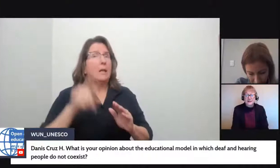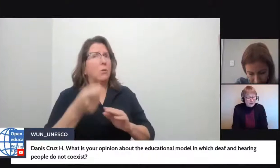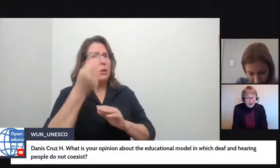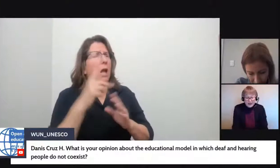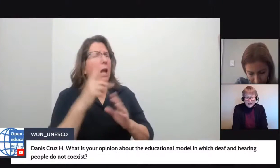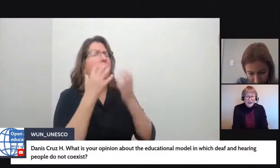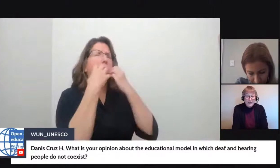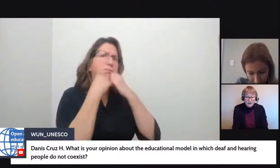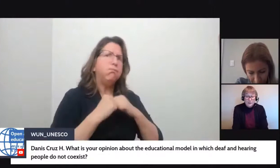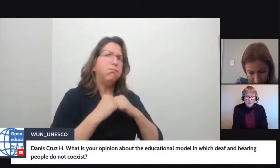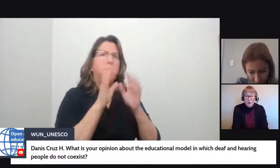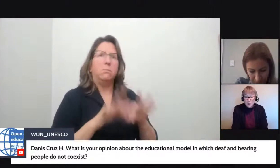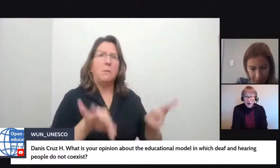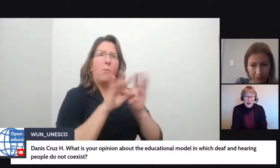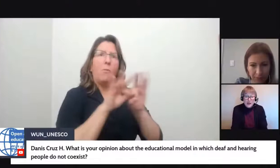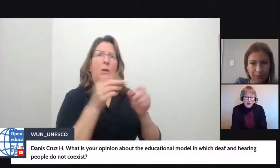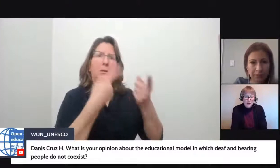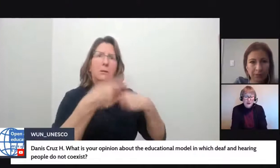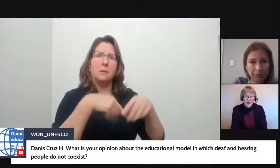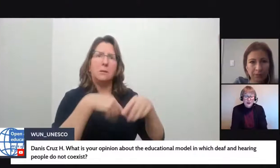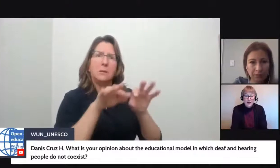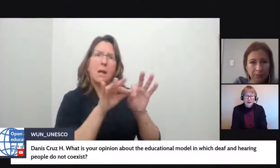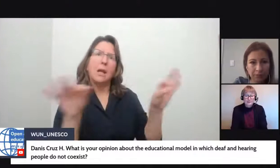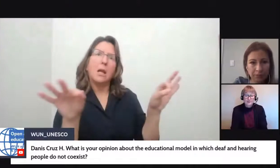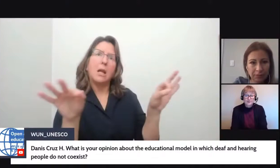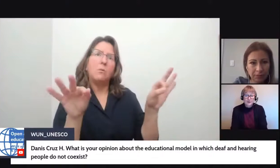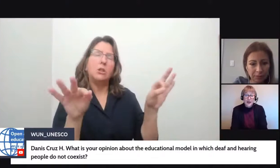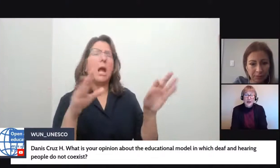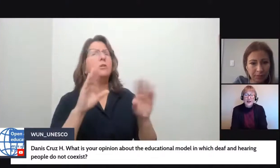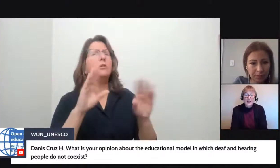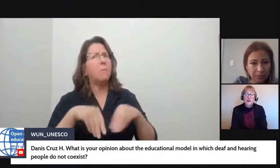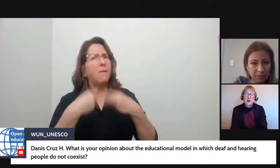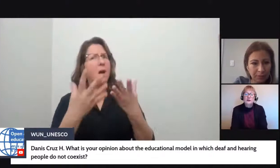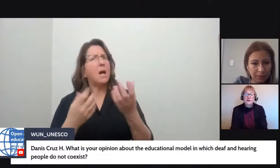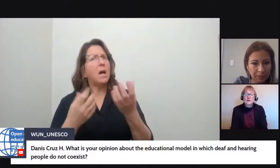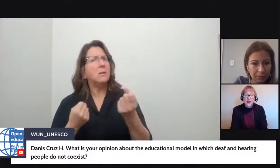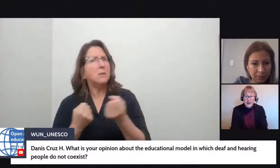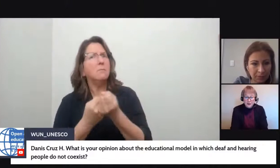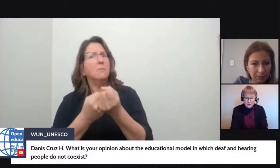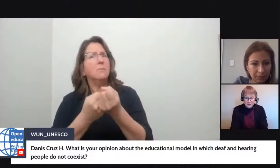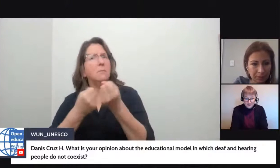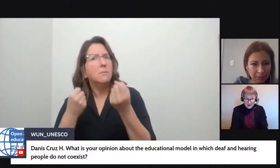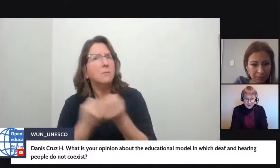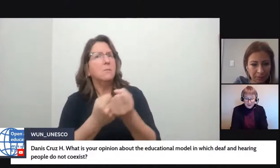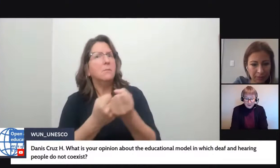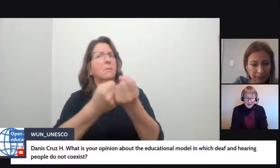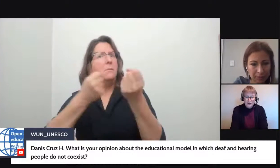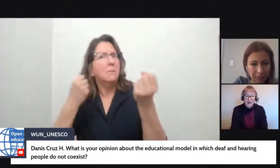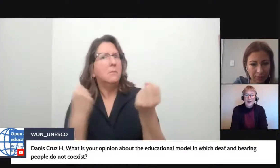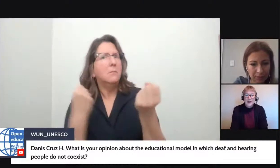hablado. Pero también hay que respetar la lengua de señas. Y para Estados Unidos, el